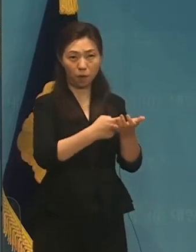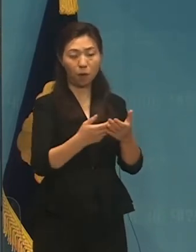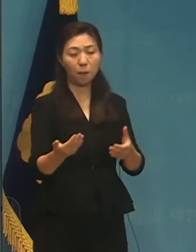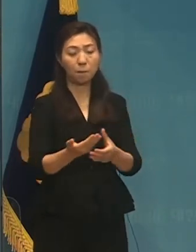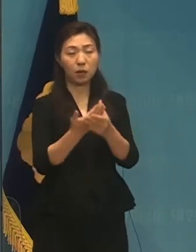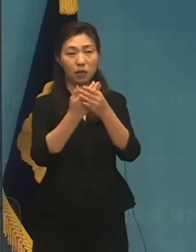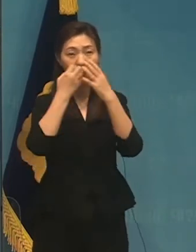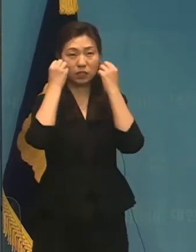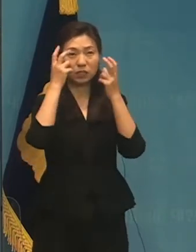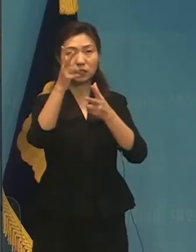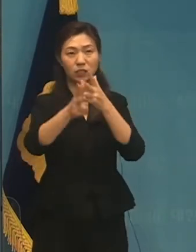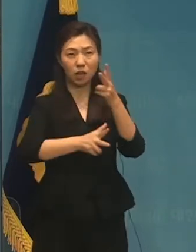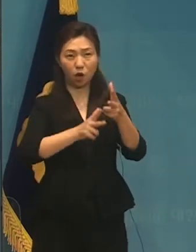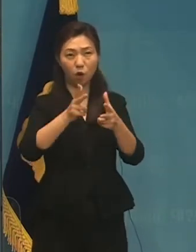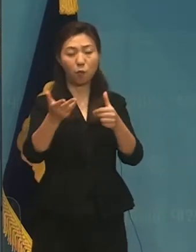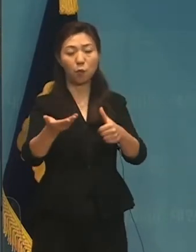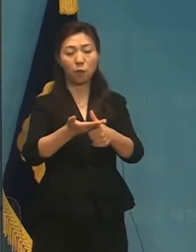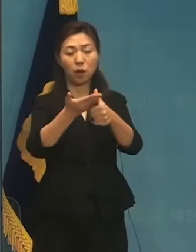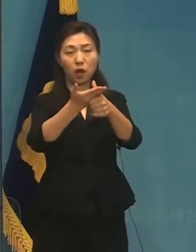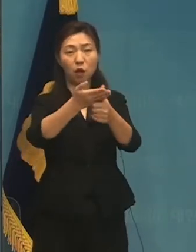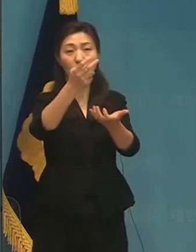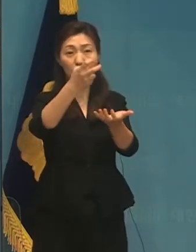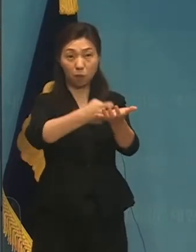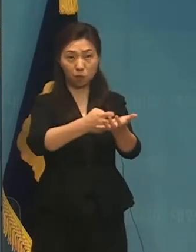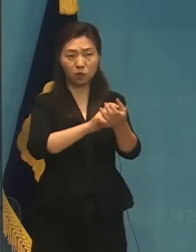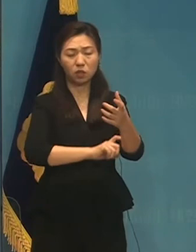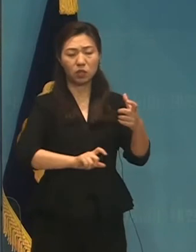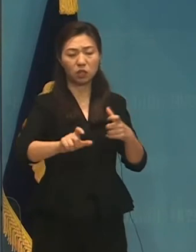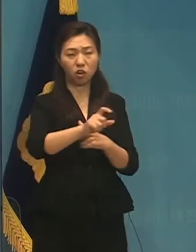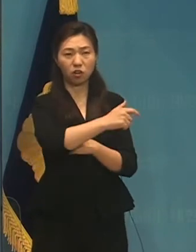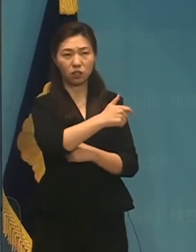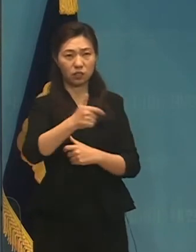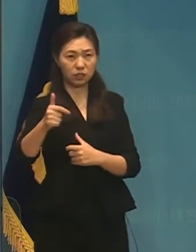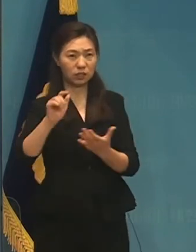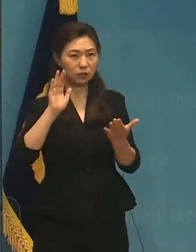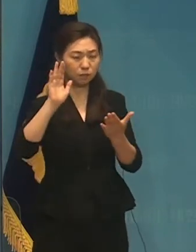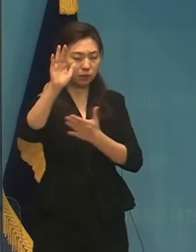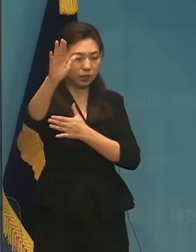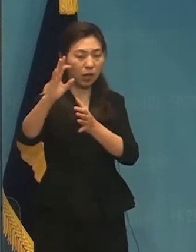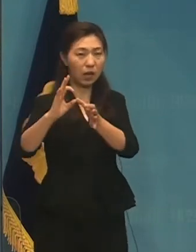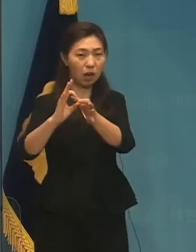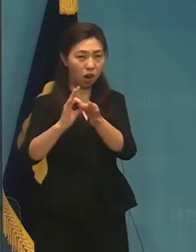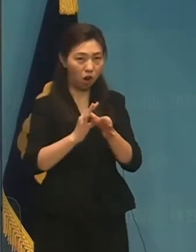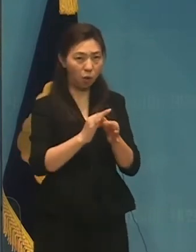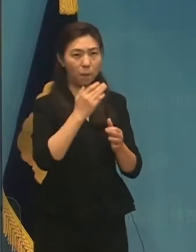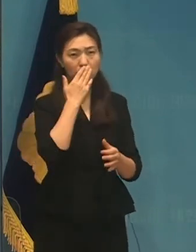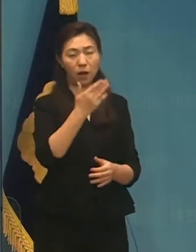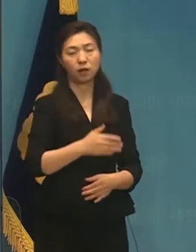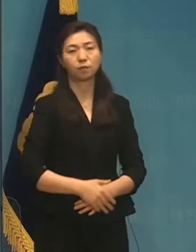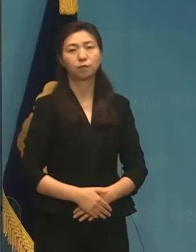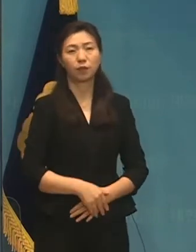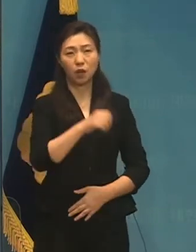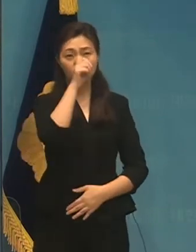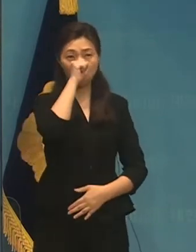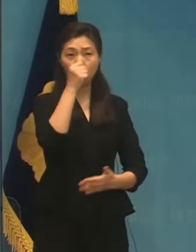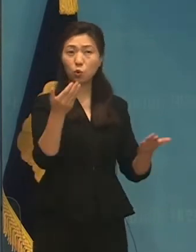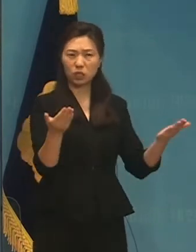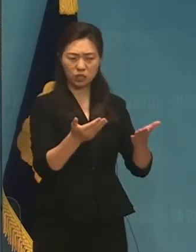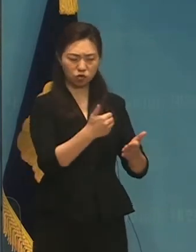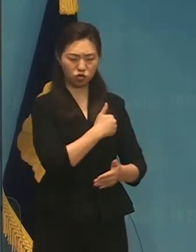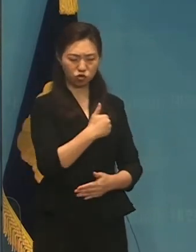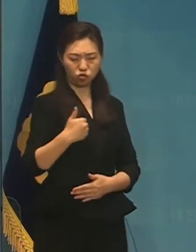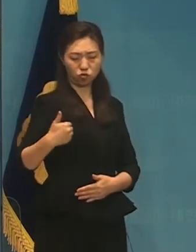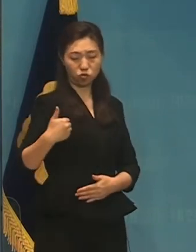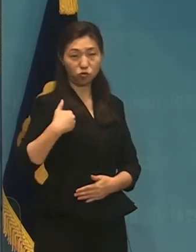미래신산업육성정책은 모두 더 큰 내일 일자리 정책으로 연계됩니다. 좋은 일자리가 차고